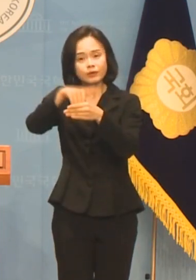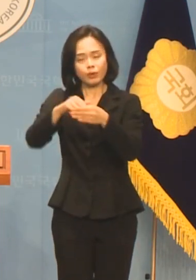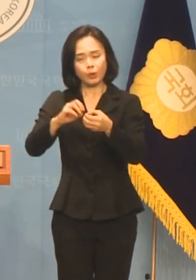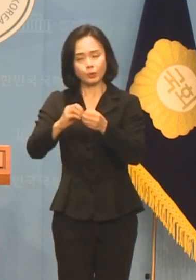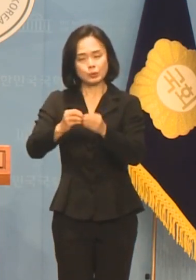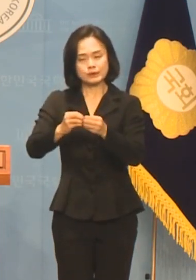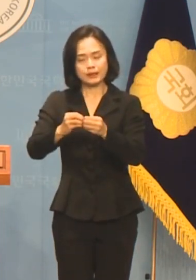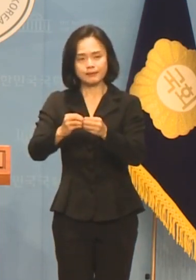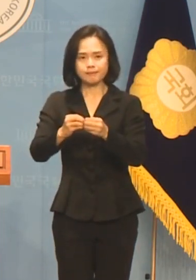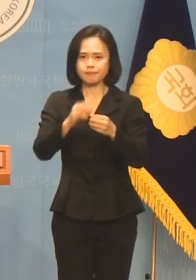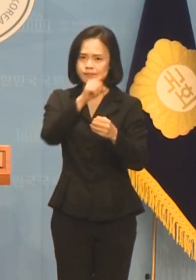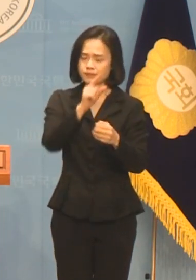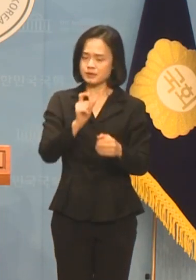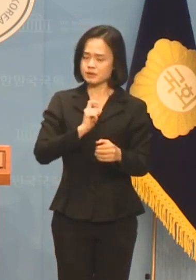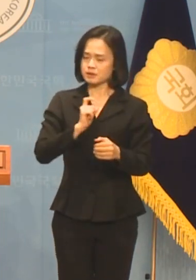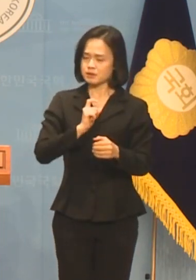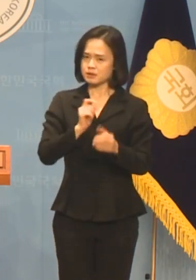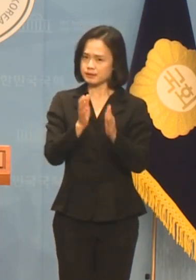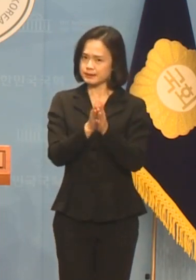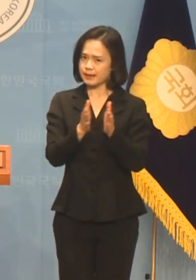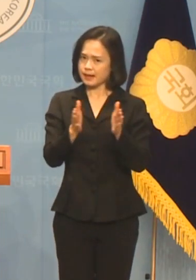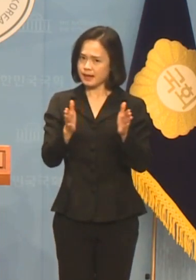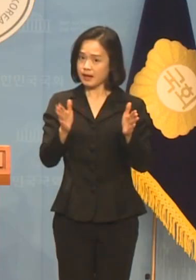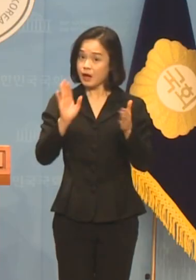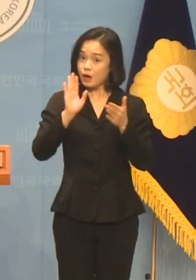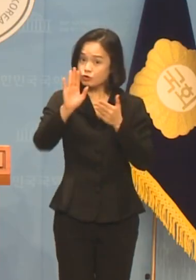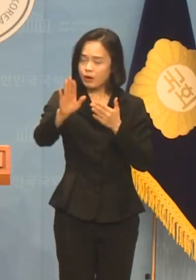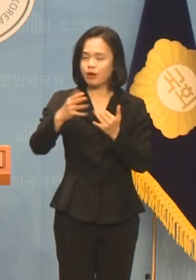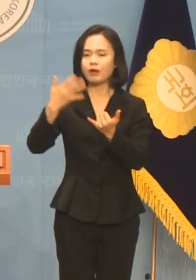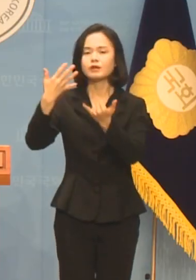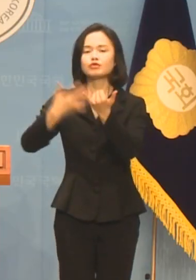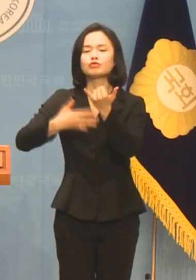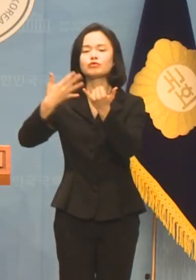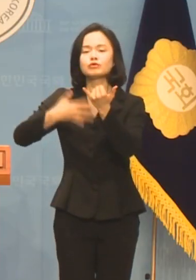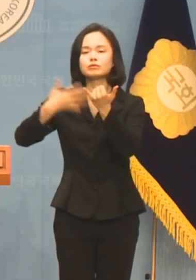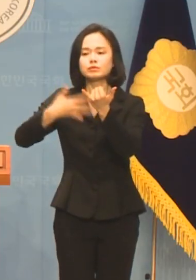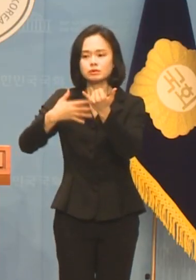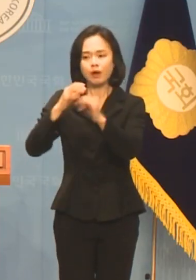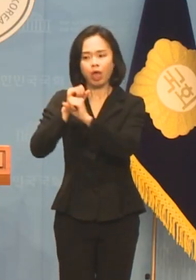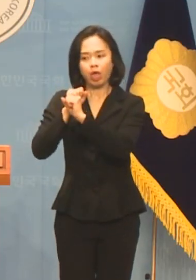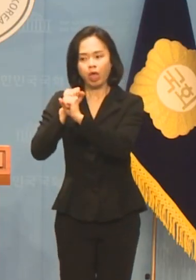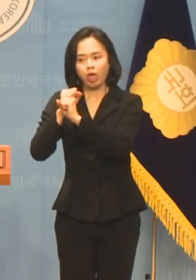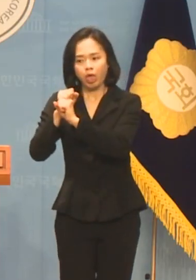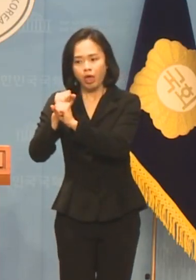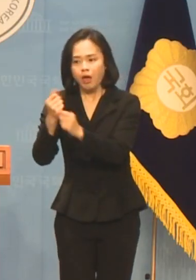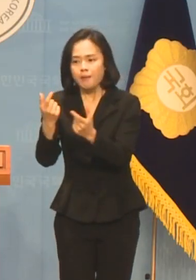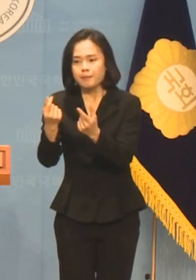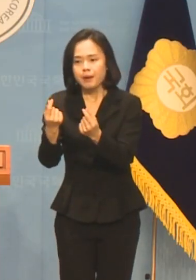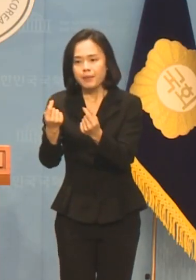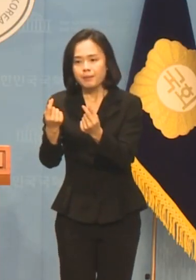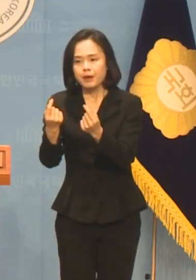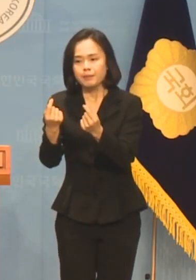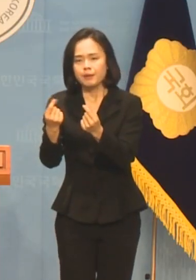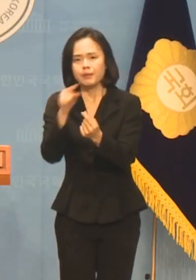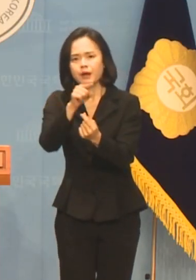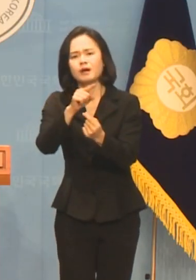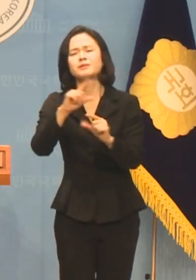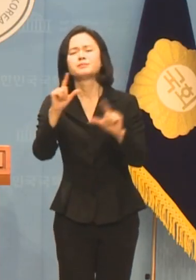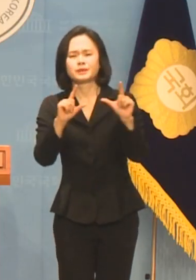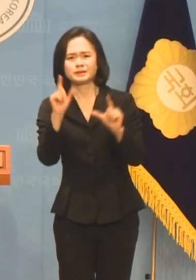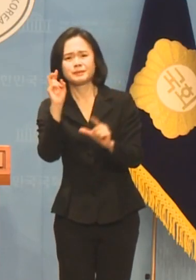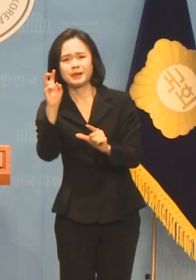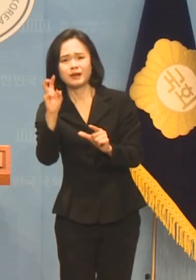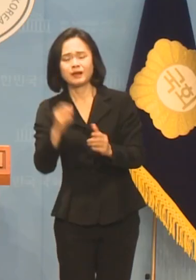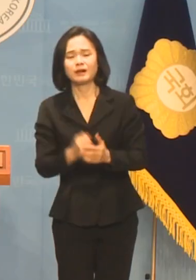부분은 극우 유튜버 구독이라고 보여집니다. 그리고 배우자 김건희 씨는